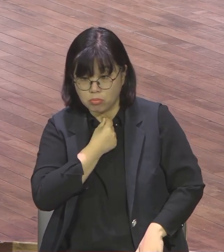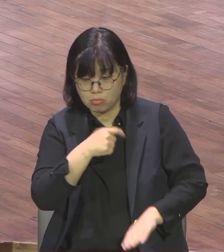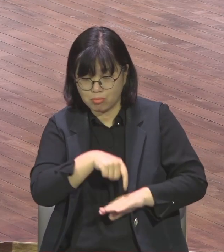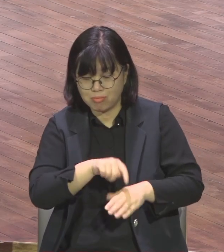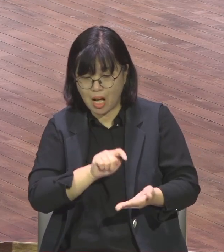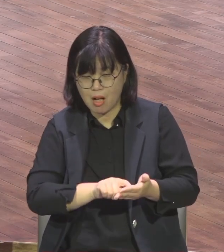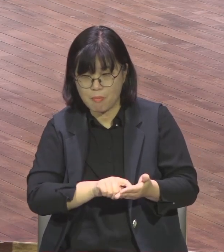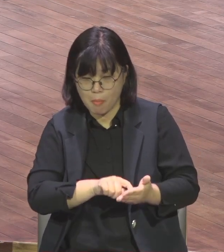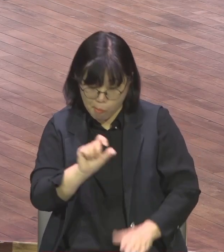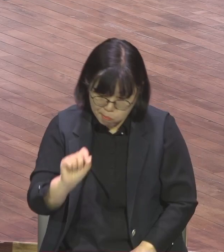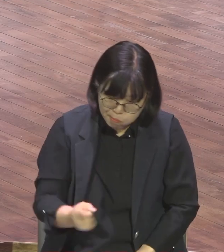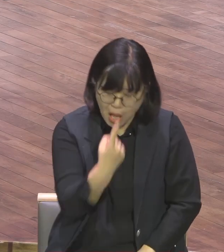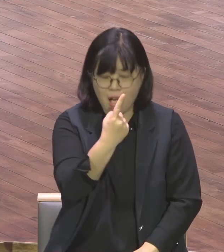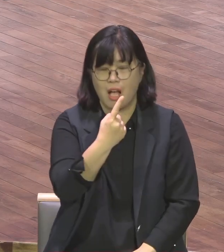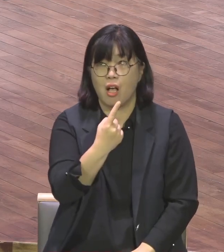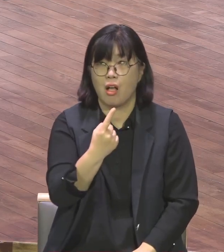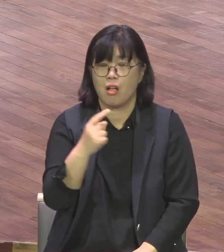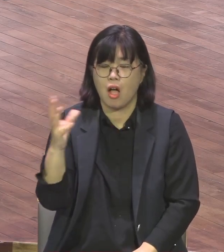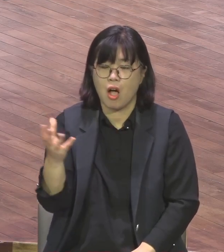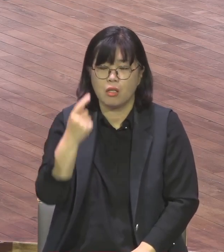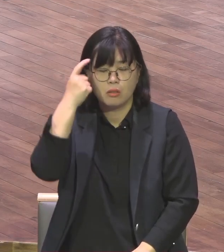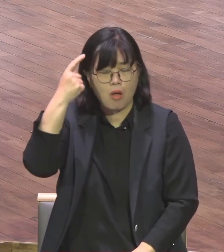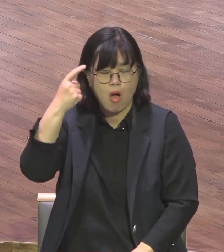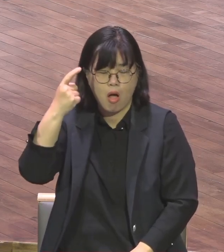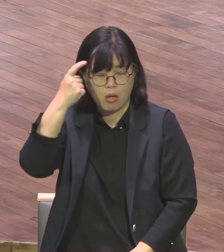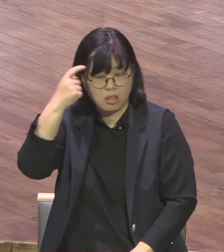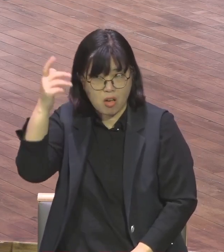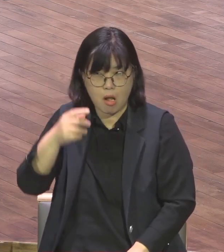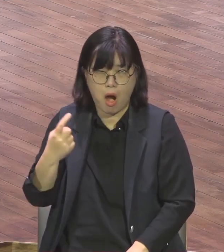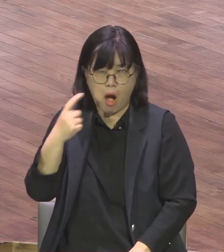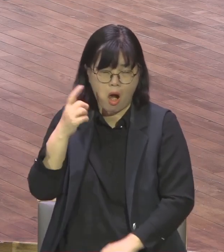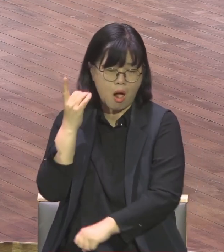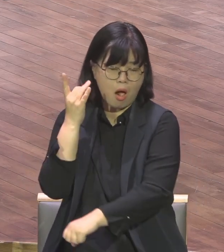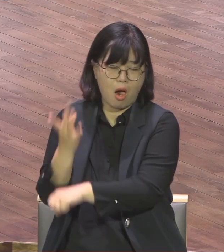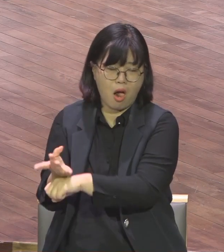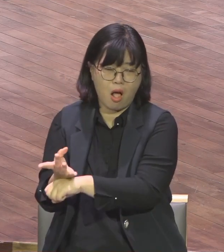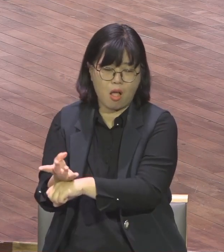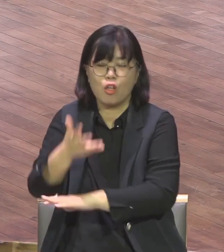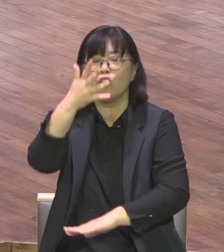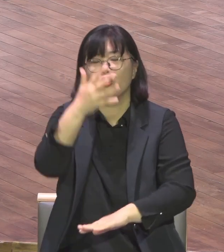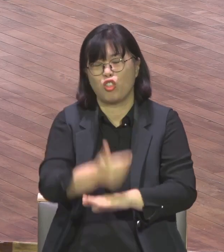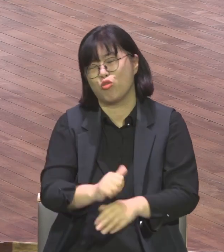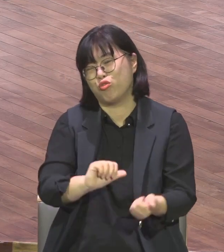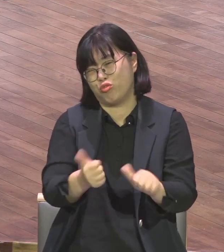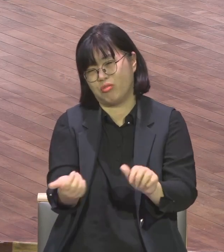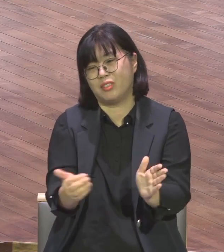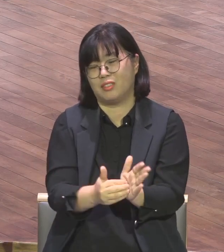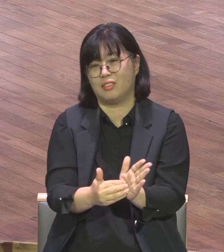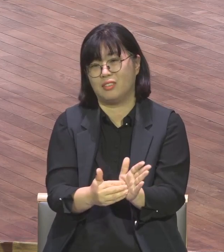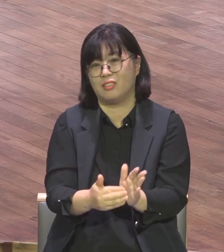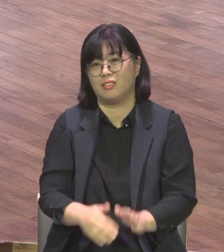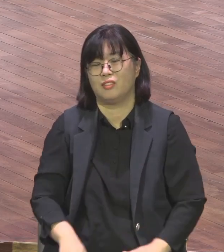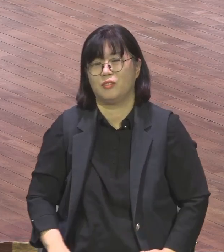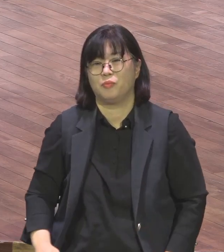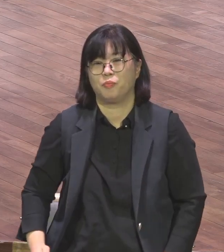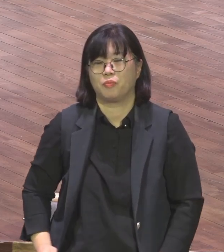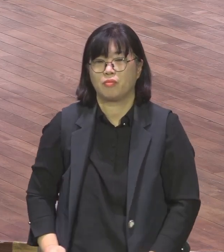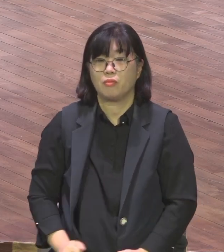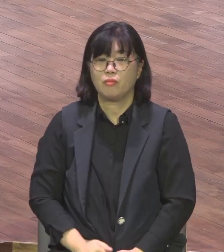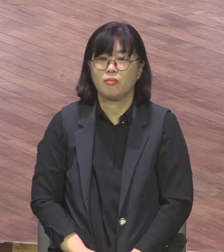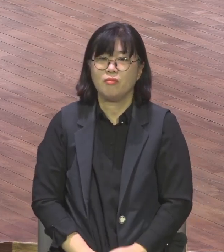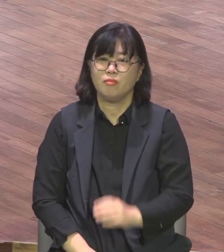것은요, 성령을 속이기까지 나갑니다. 뭐 속인다, 제가 볼 때는 아예 안 믿는